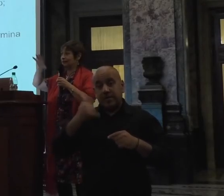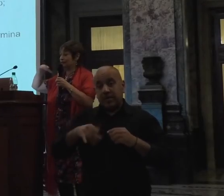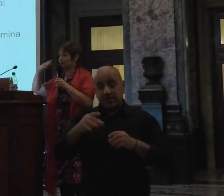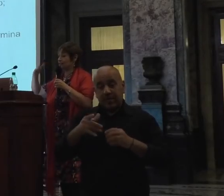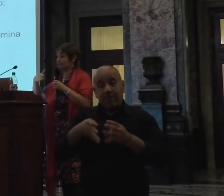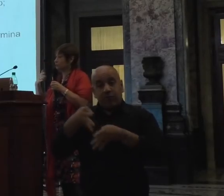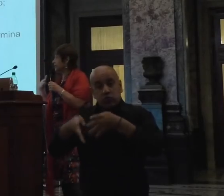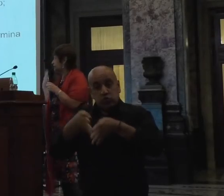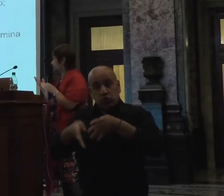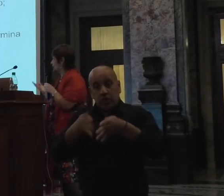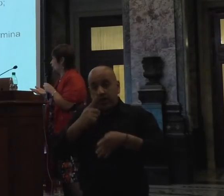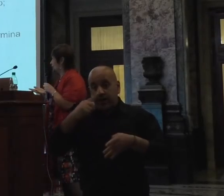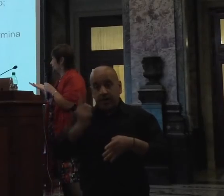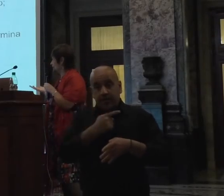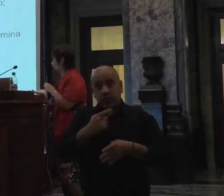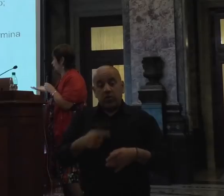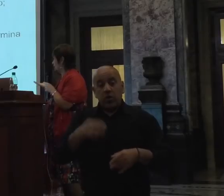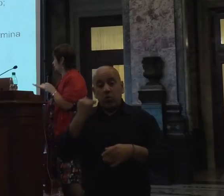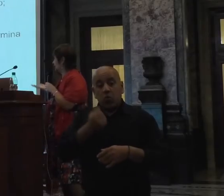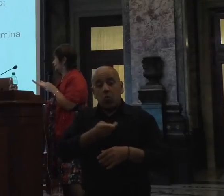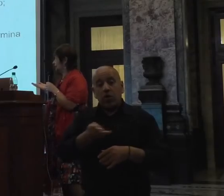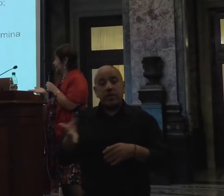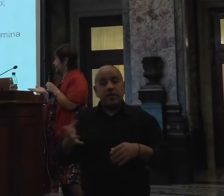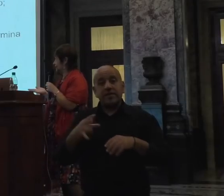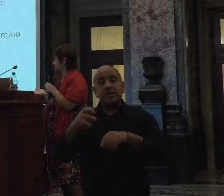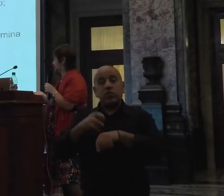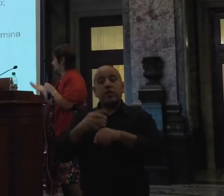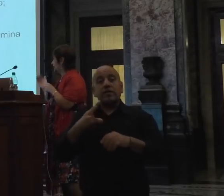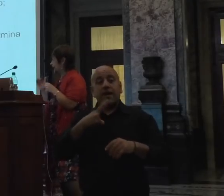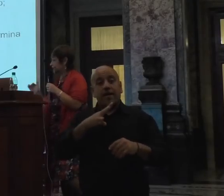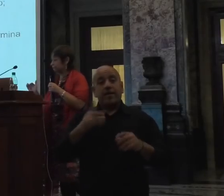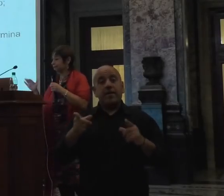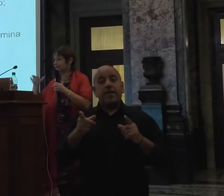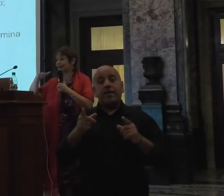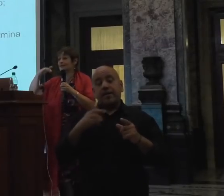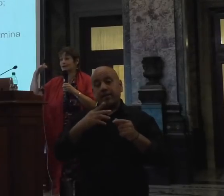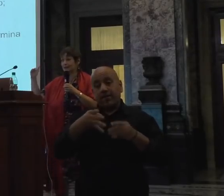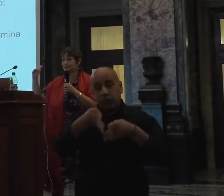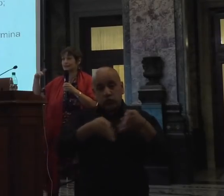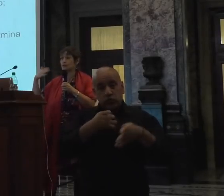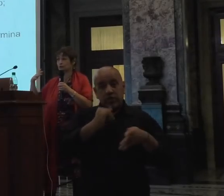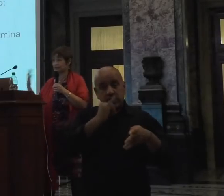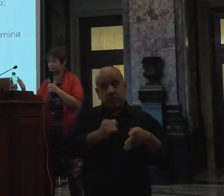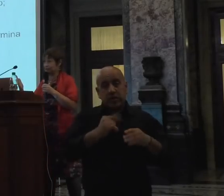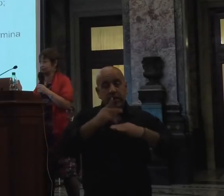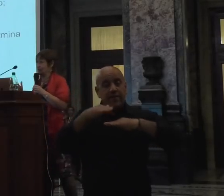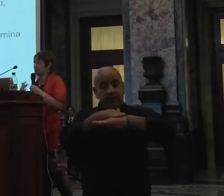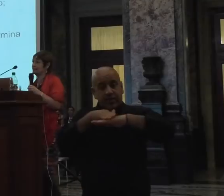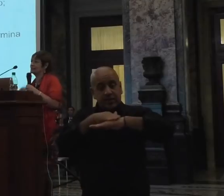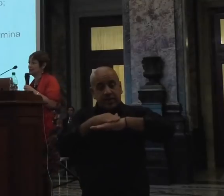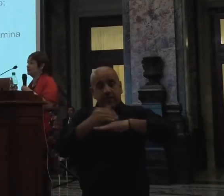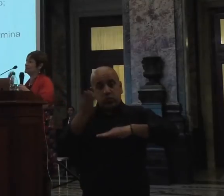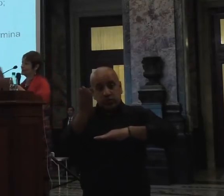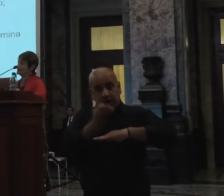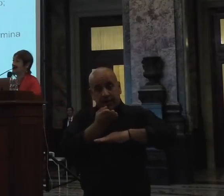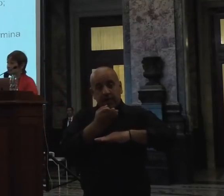altamente, entonces eso va a afectar cuántas neuronas pueden estar activas arriba del nivel base concurrentemente. Es decir,